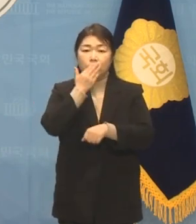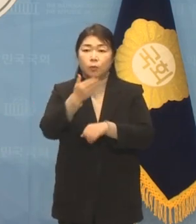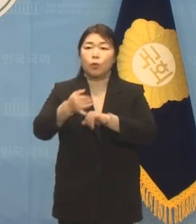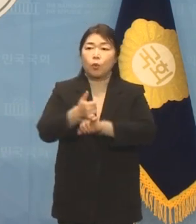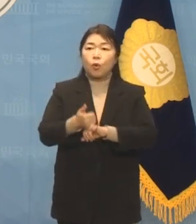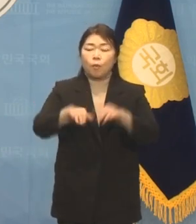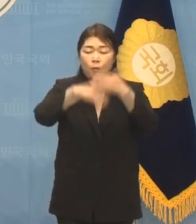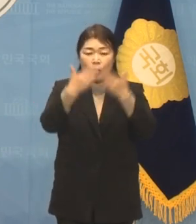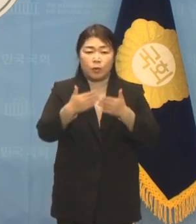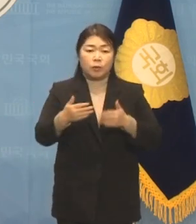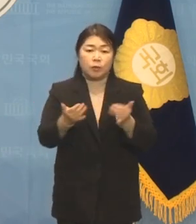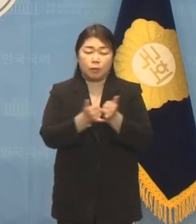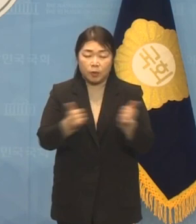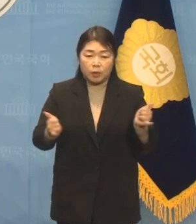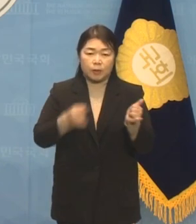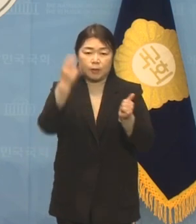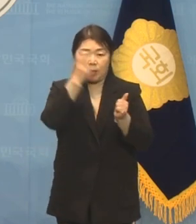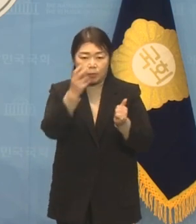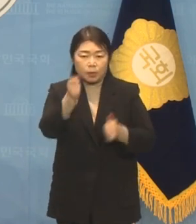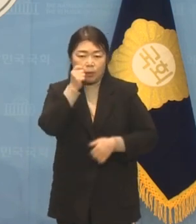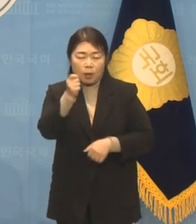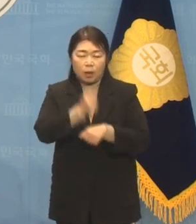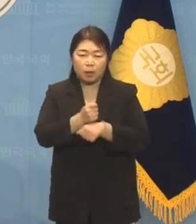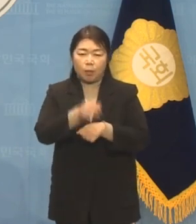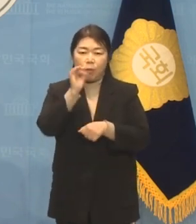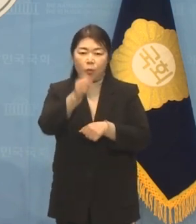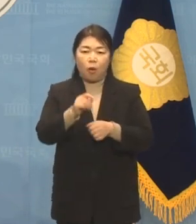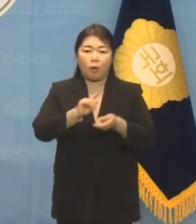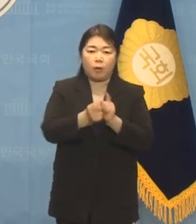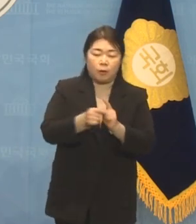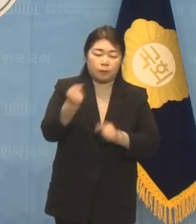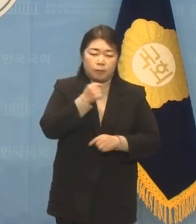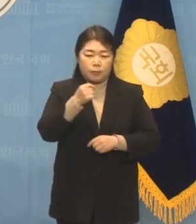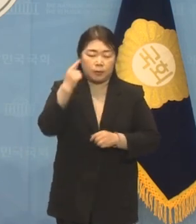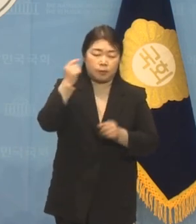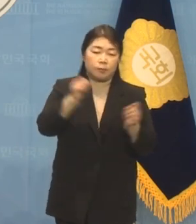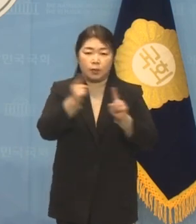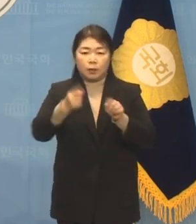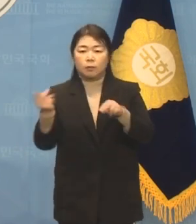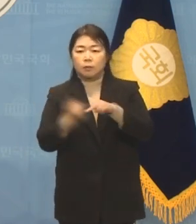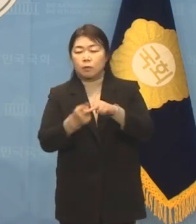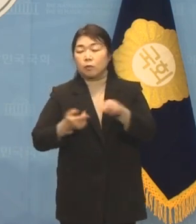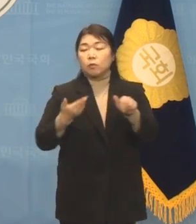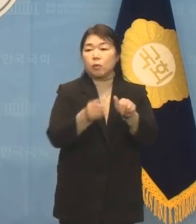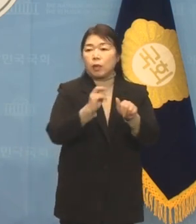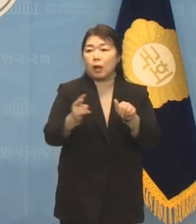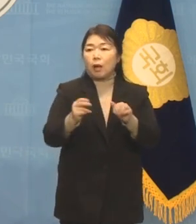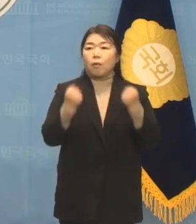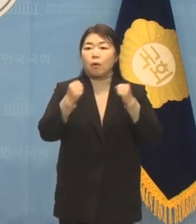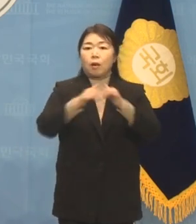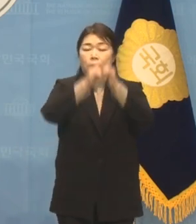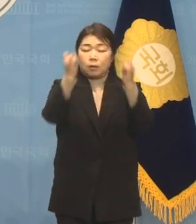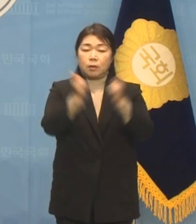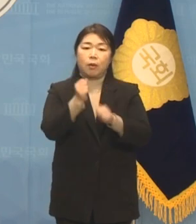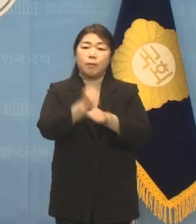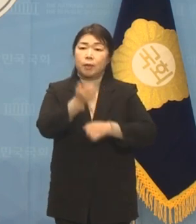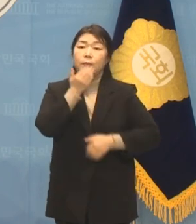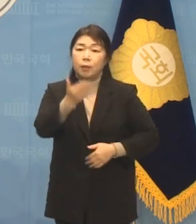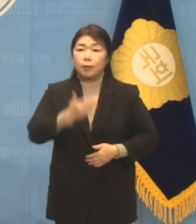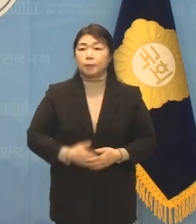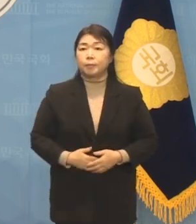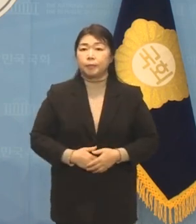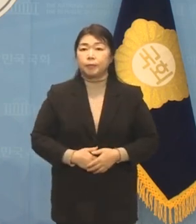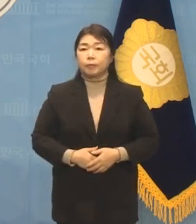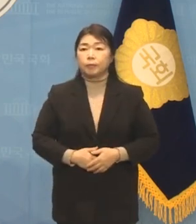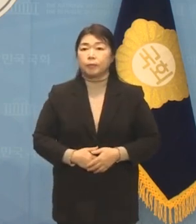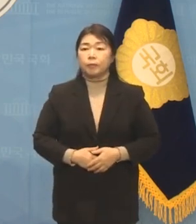모든 구성원들이 감시, 감독하고 채찍질할 때 건강한 사회가 유지될 수 있습니다. 저희